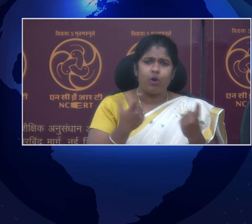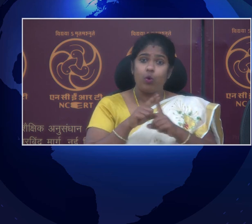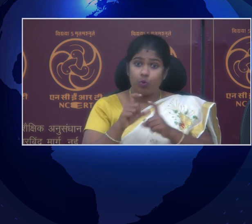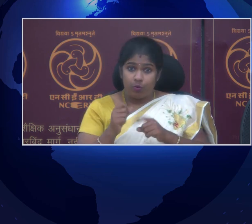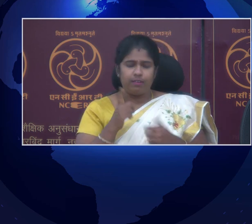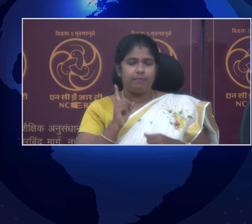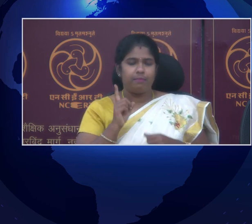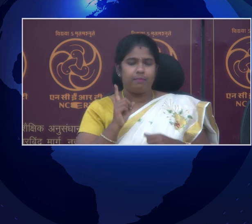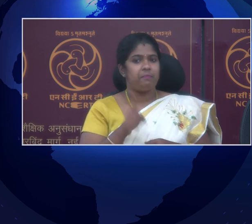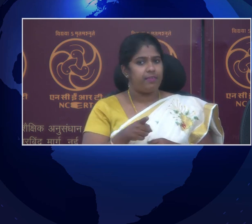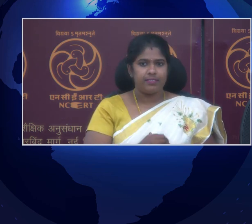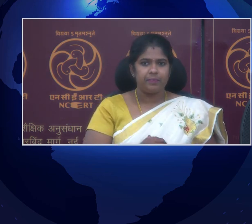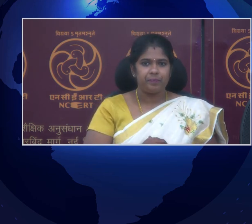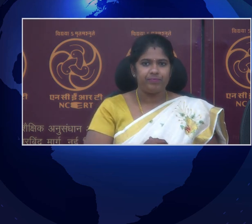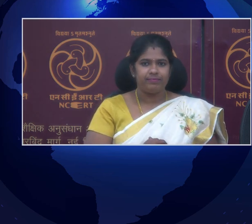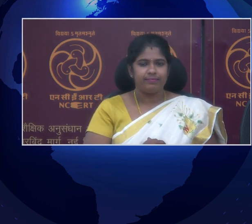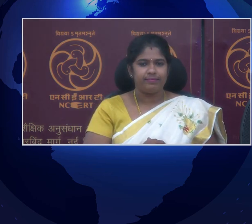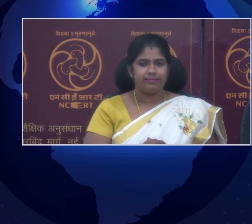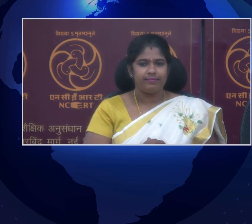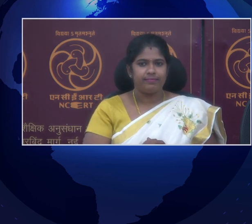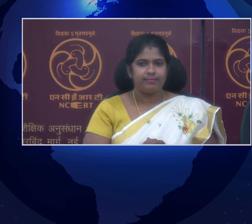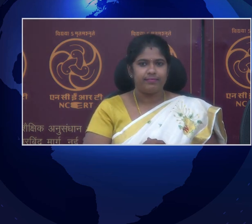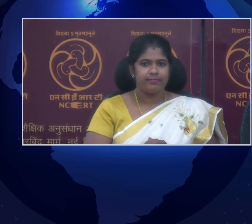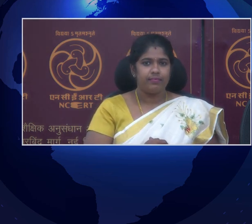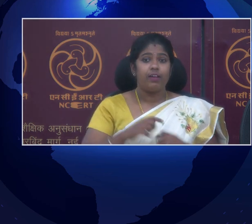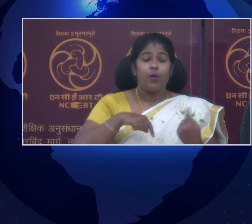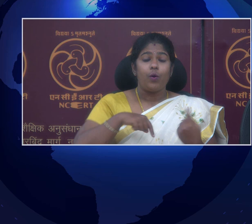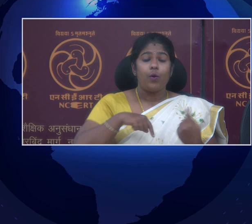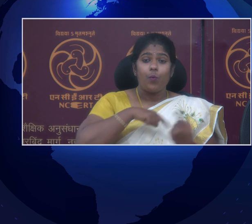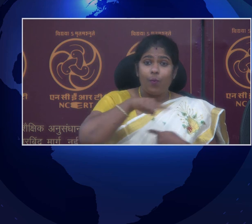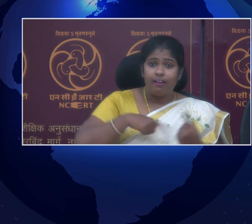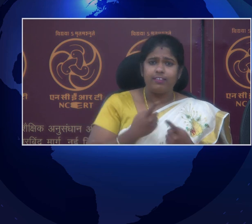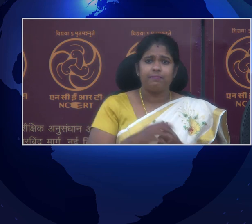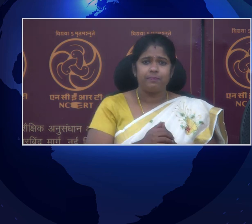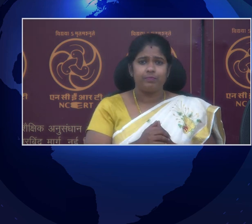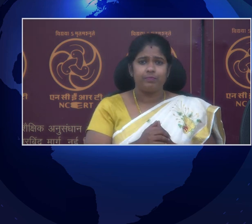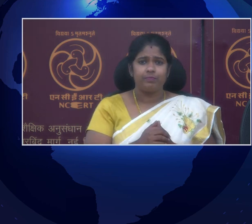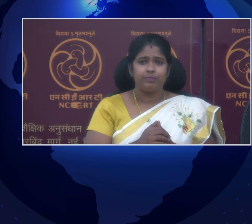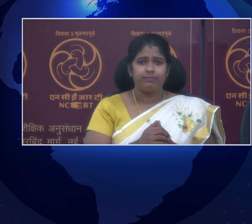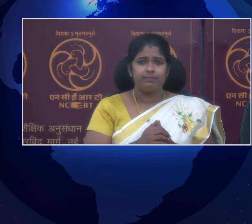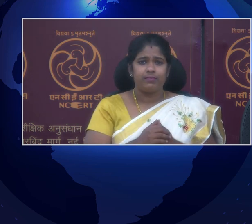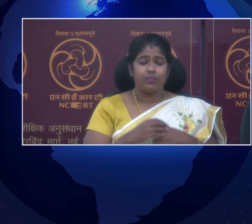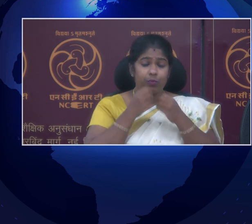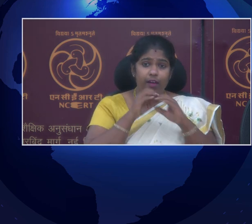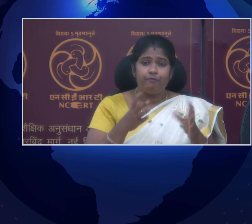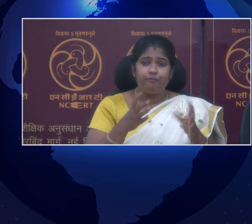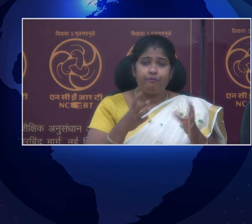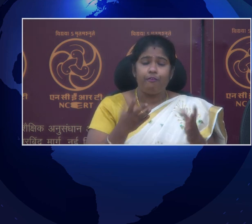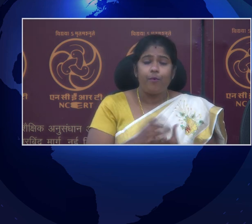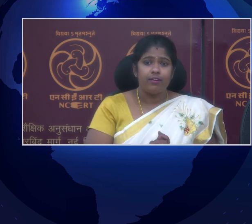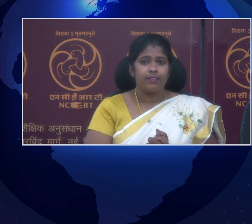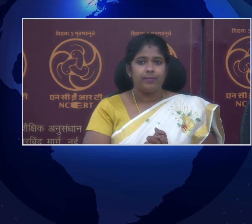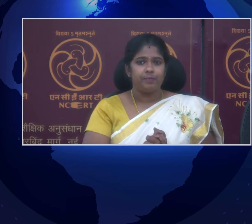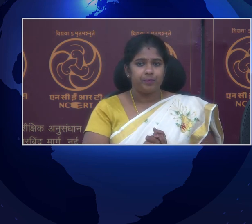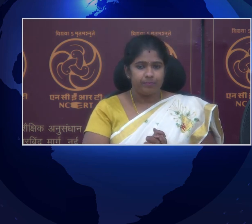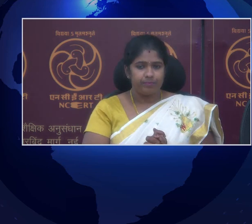और मैं आप सबके सामने मैं आश्वस्त करना चाहूंगा समस्त एनआईएस के परिवार की तरफ से कि